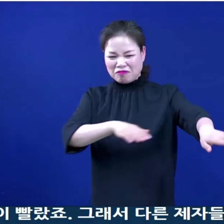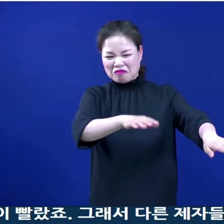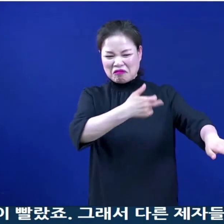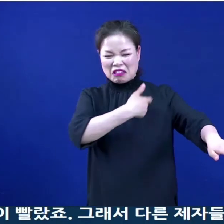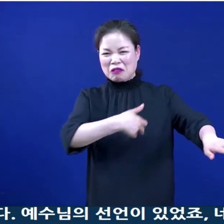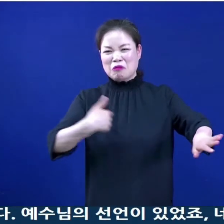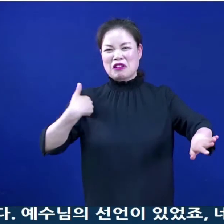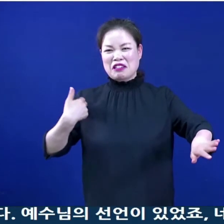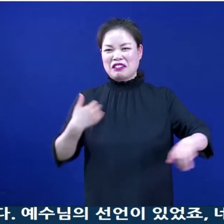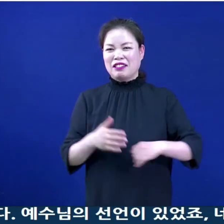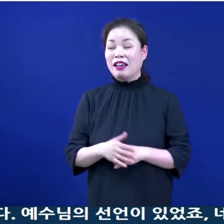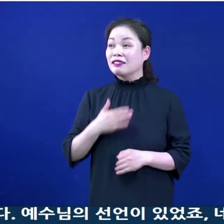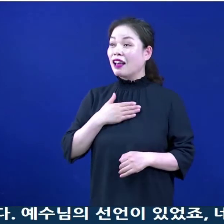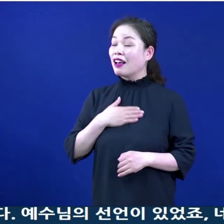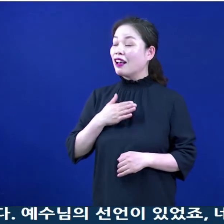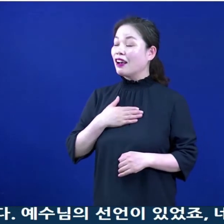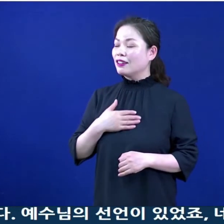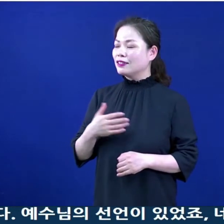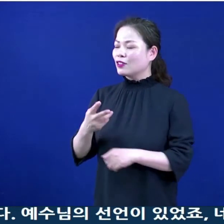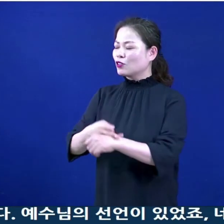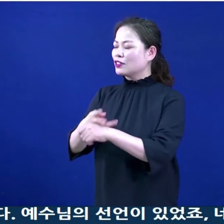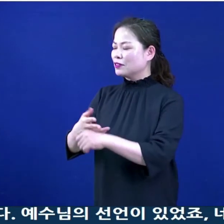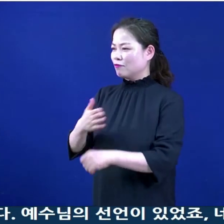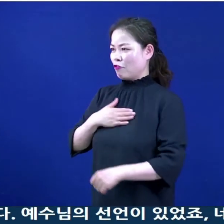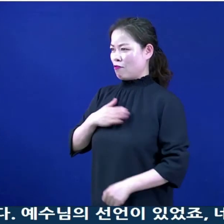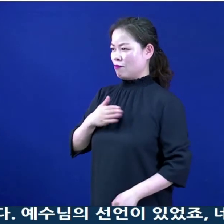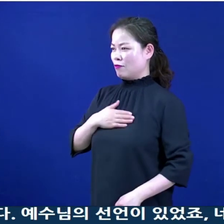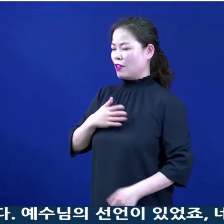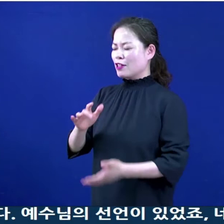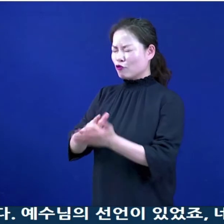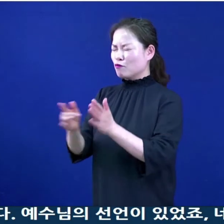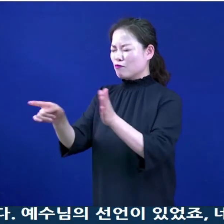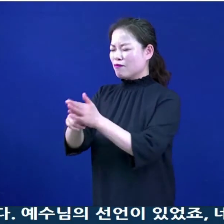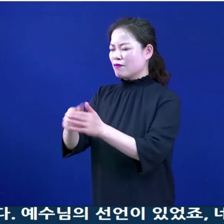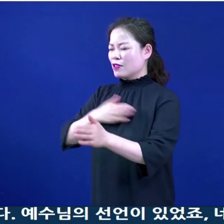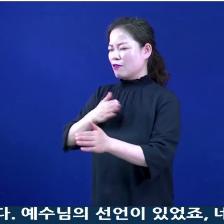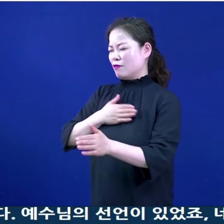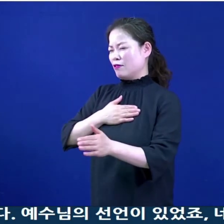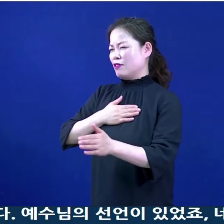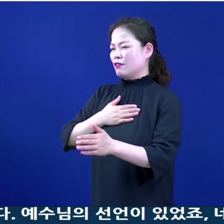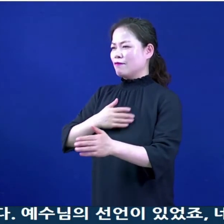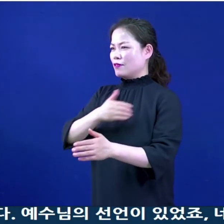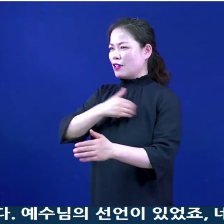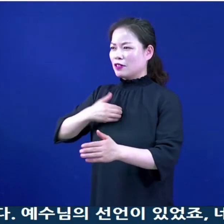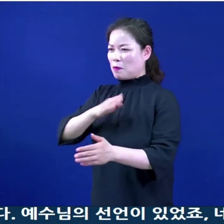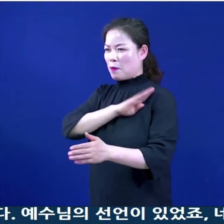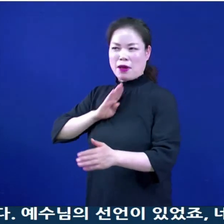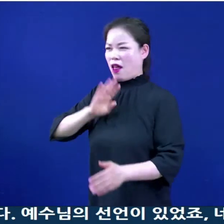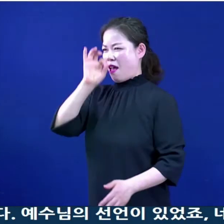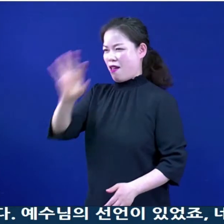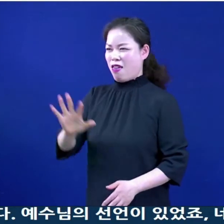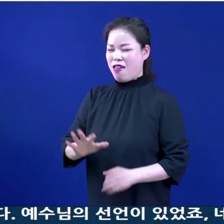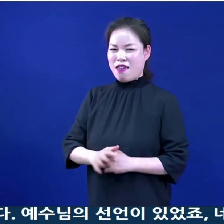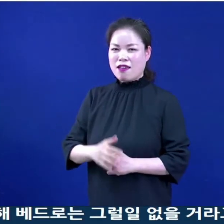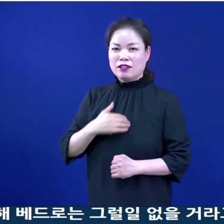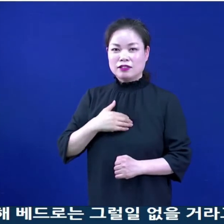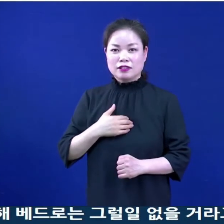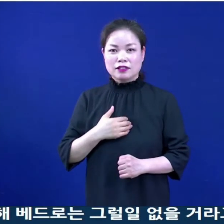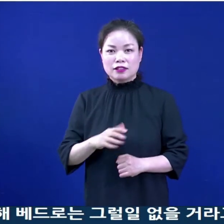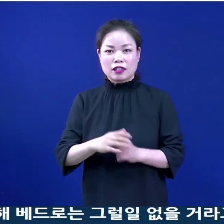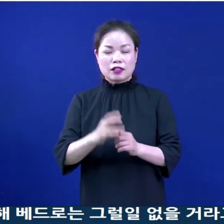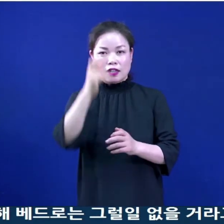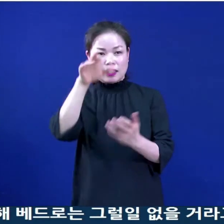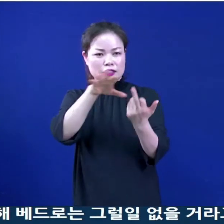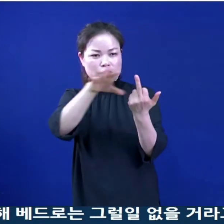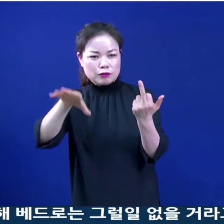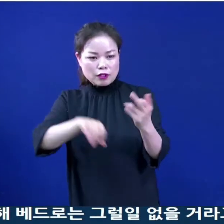모르겠습니다. 그런데 스승님, 저는 믿을만 합니다. 그리고 겟세마네 동산에서 예수님 붙잡으러